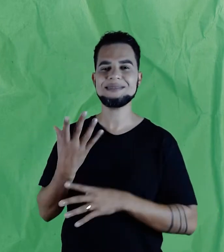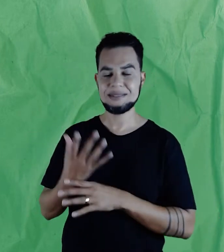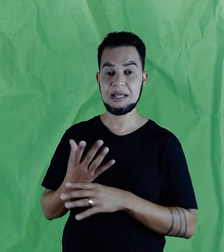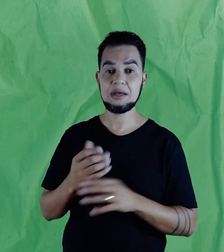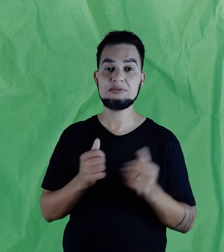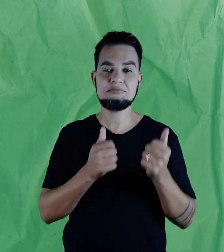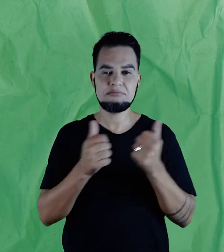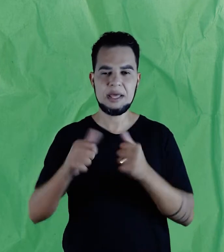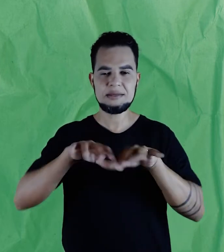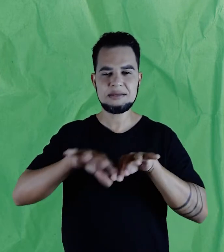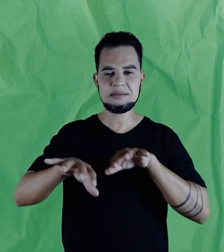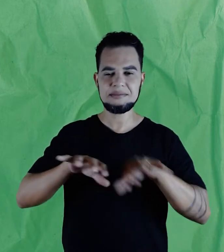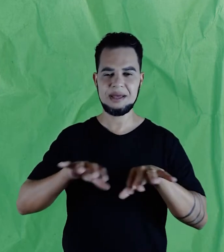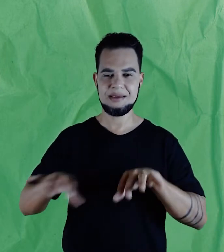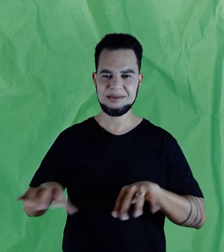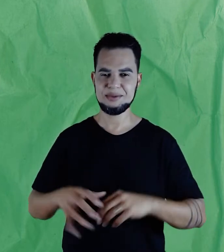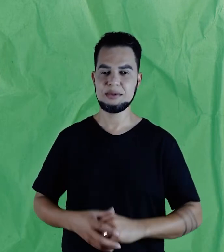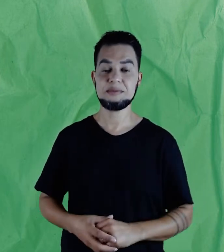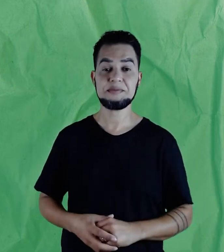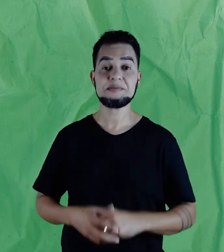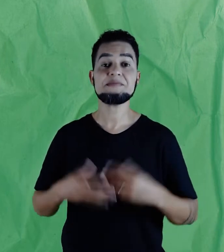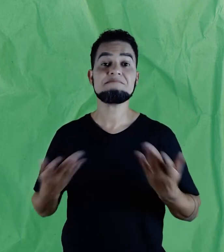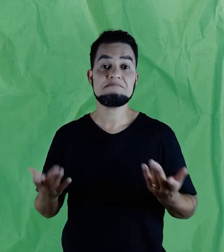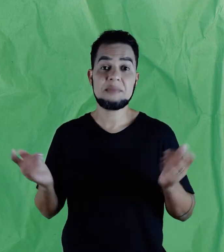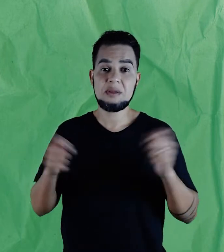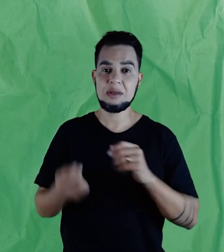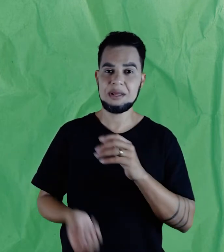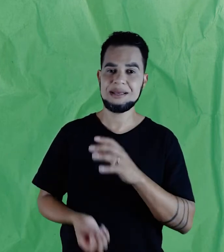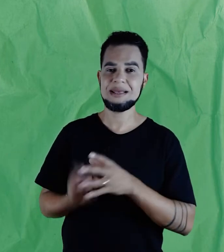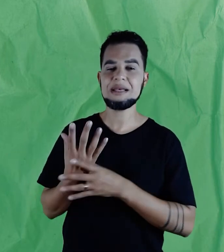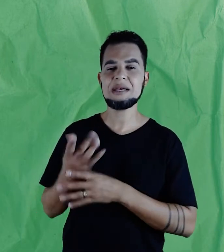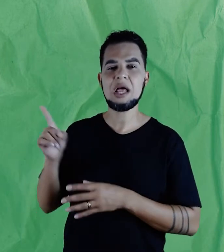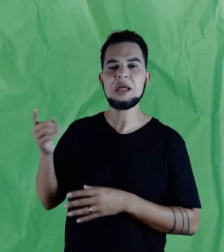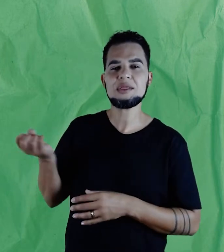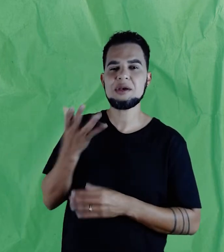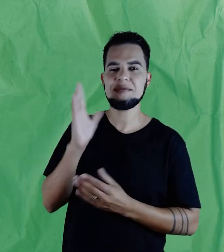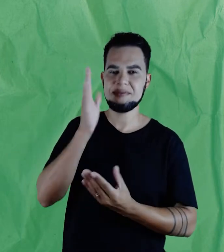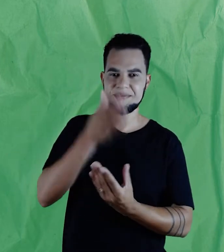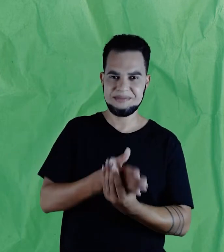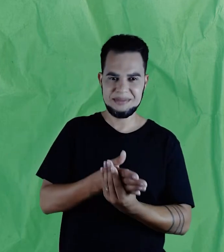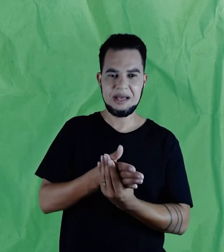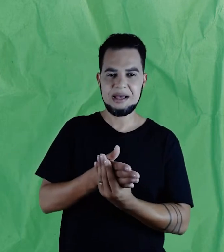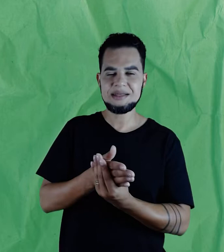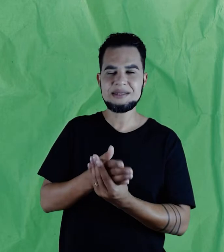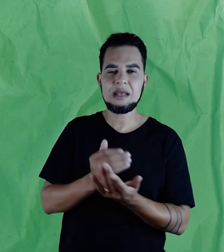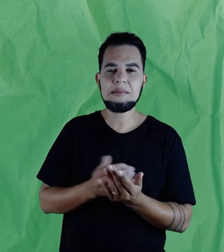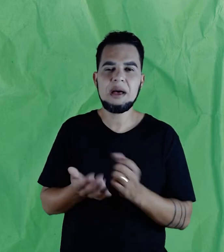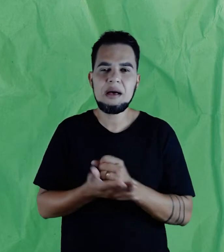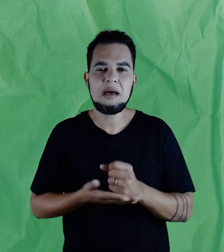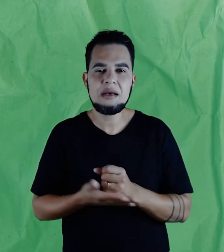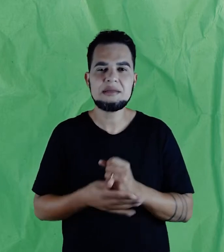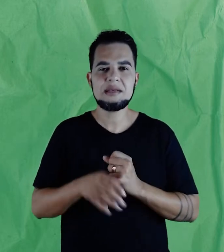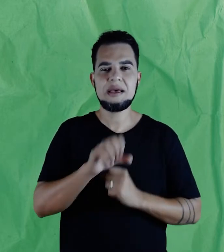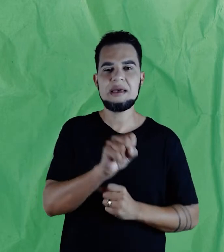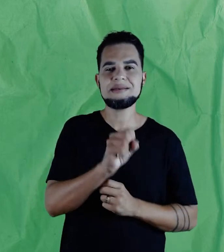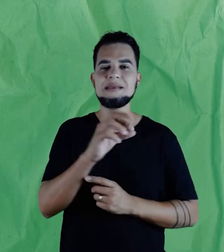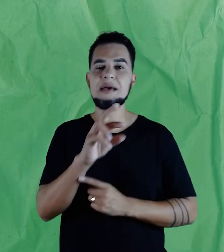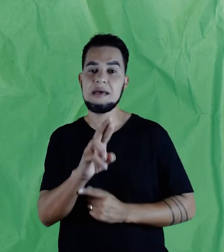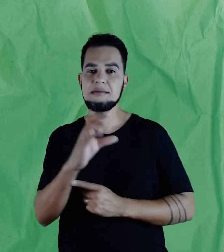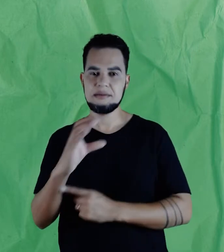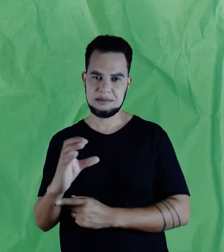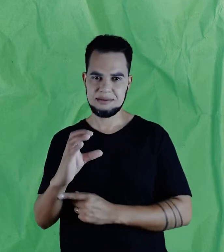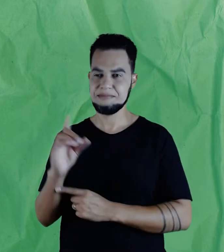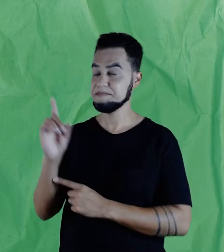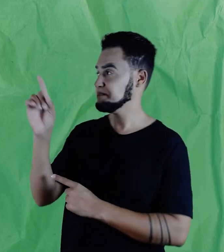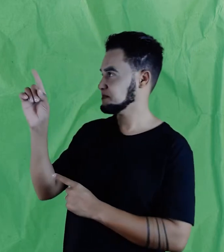bem separados. Então a gente pode estar criando aqui uma nova pasta na raiz do projeto chamada src de